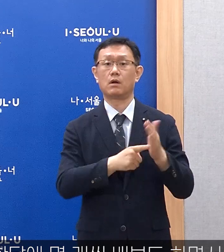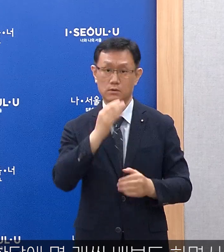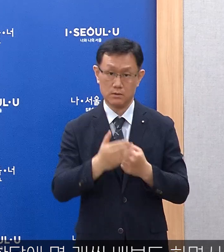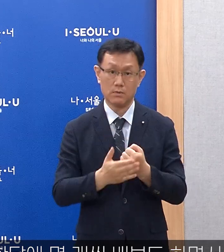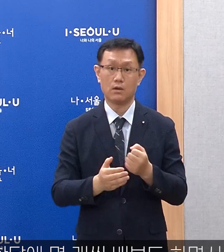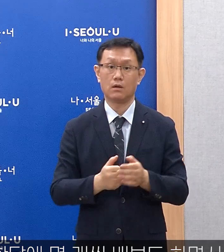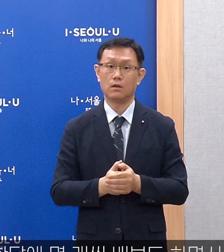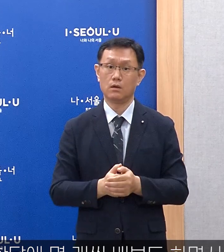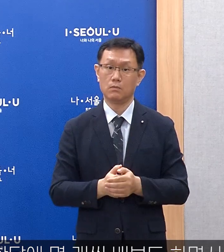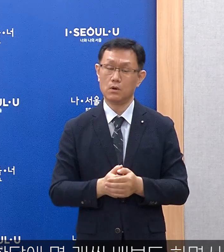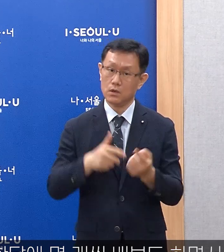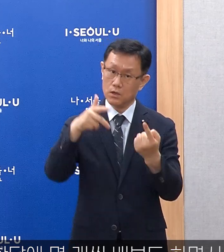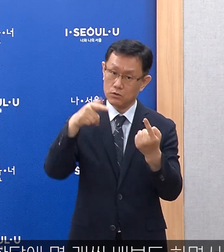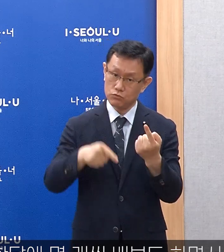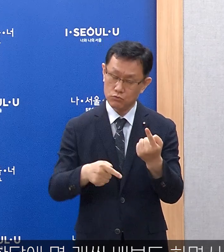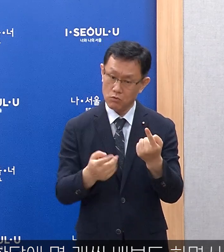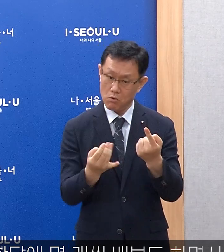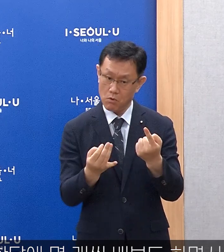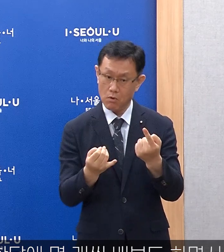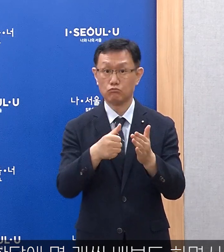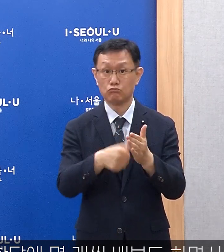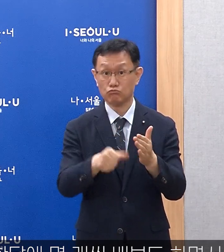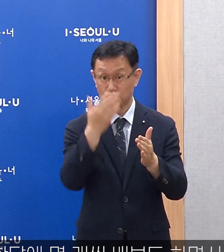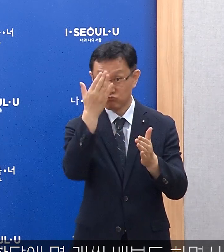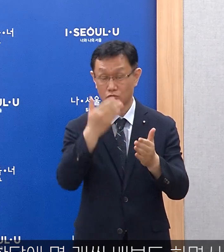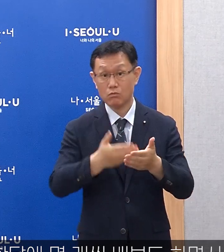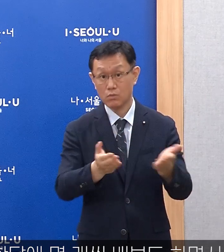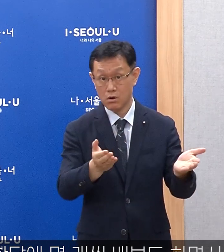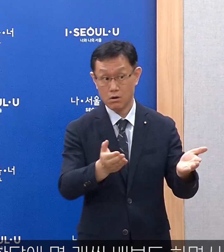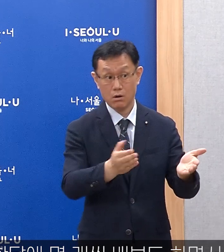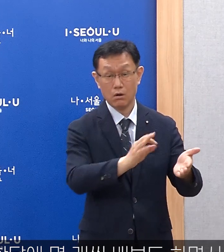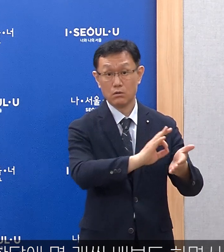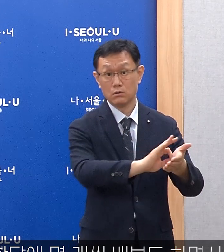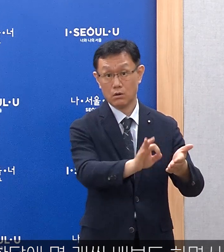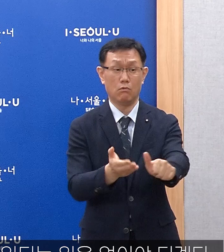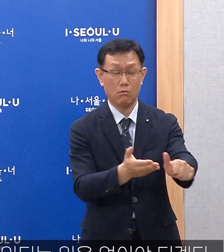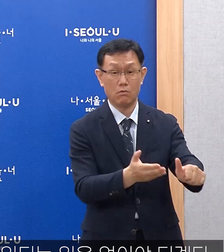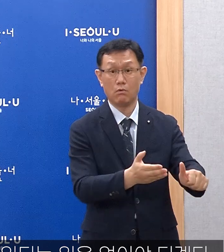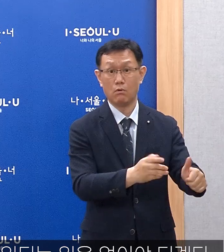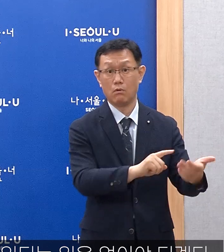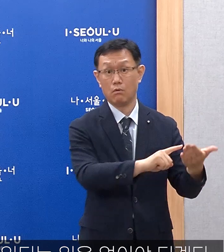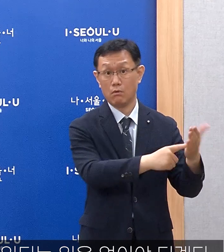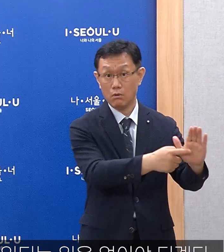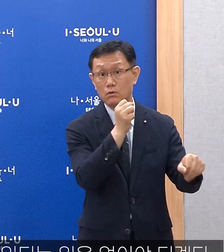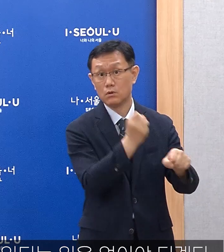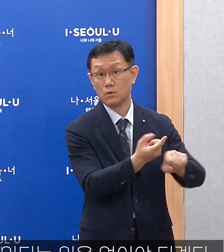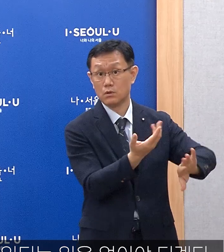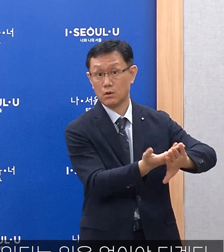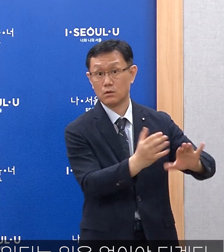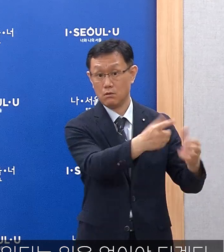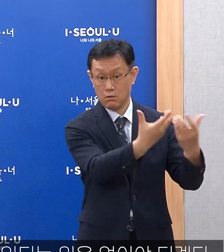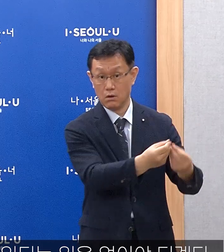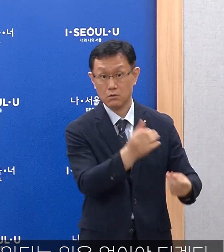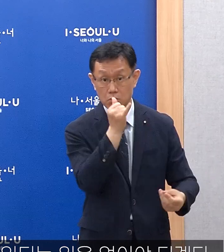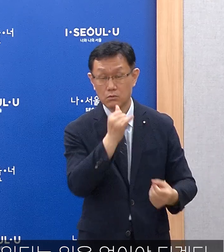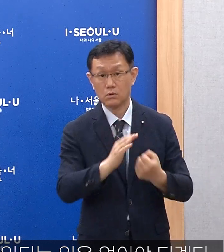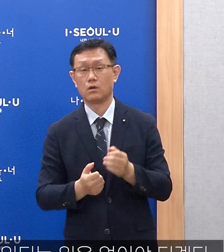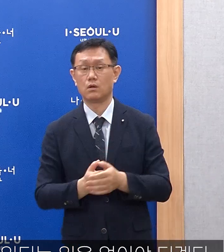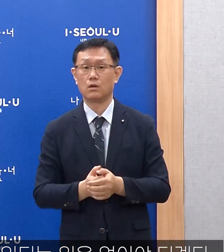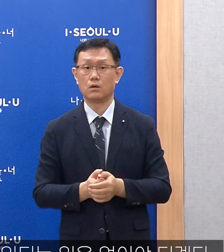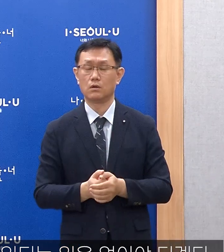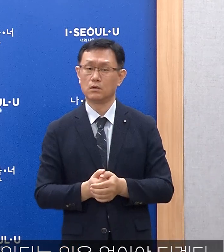무료로 일주일에 한 달에 몇 개씩 배부도 하면서 그 사용을 권장하고 있겠죠. 그런 관점에서 방역에